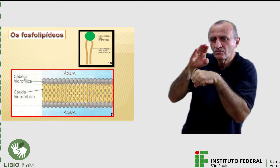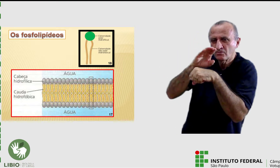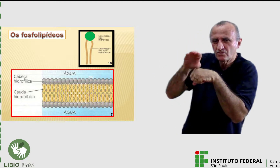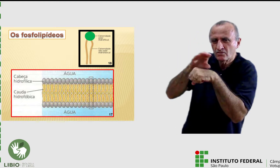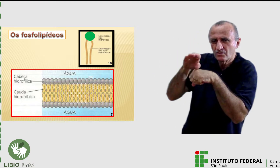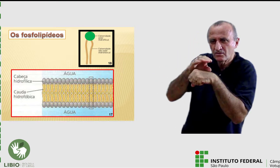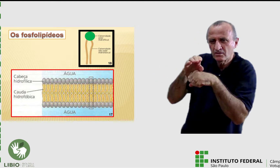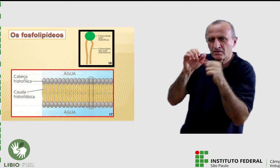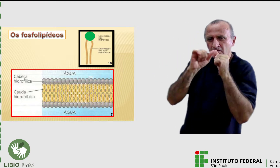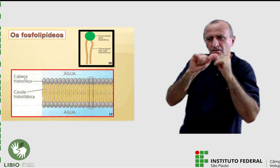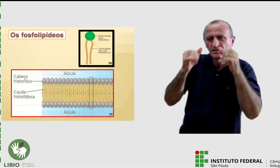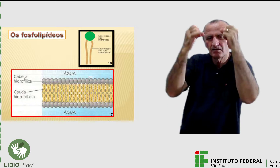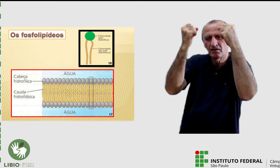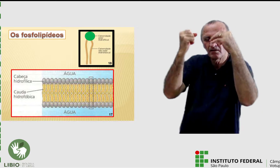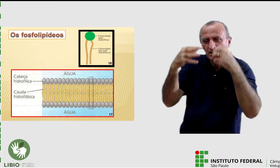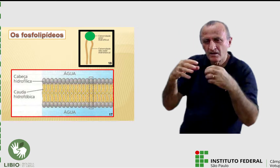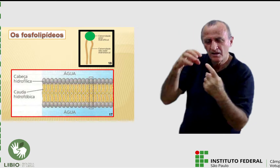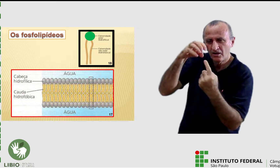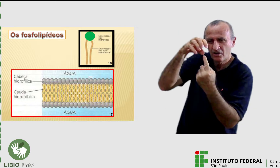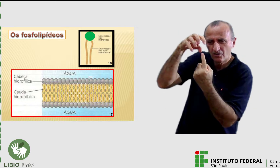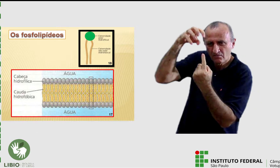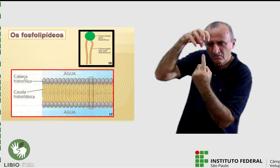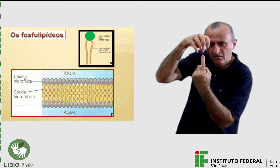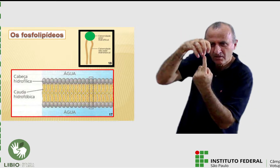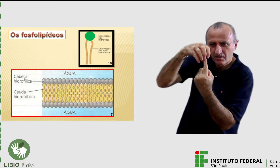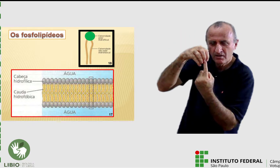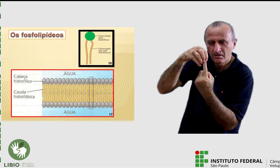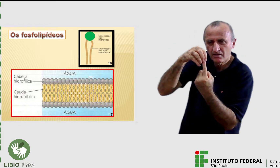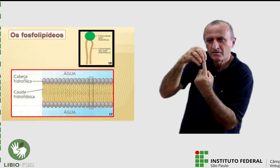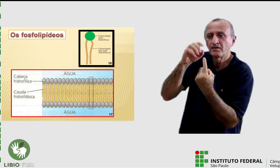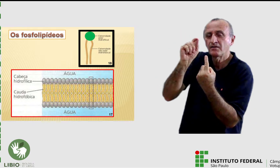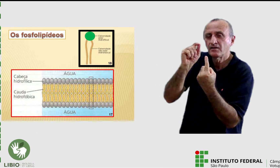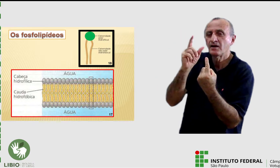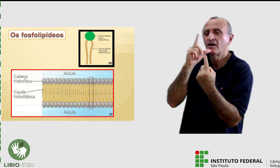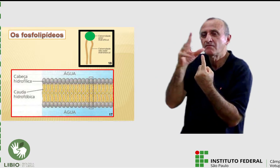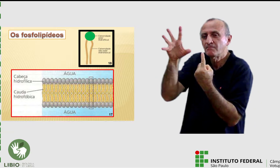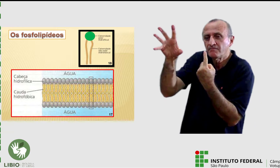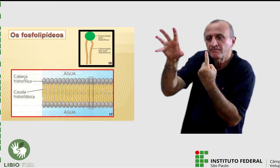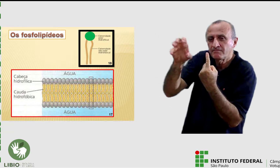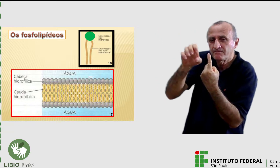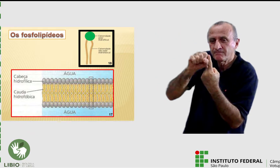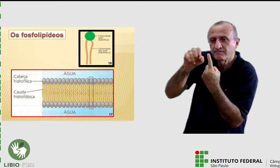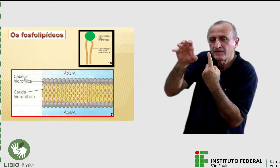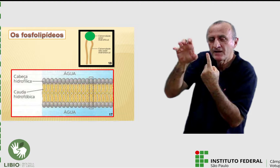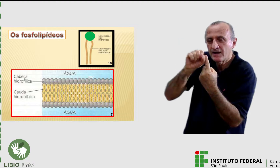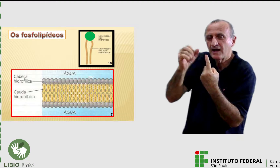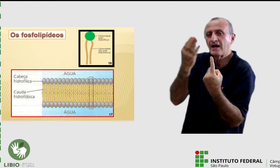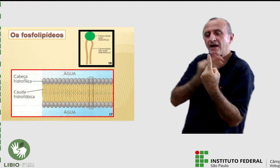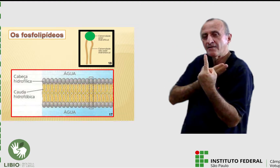cinza. Dizemos que a cabeça é hidrofílica, isto é, amiga da